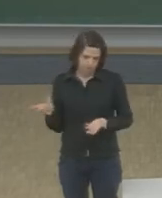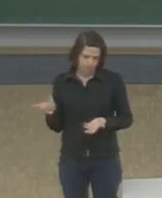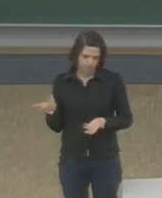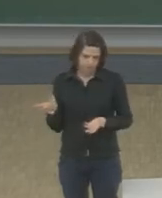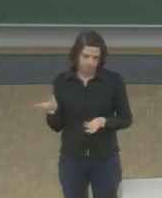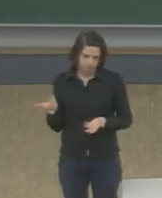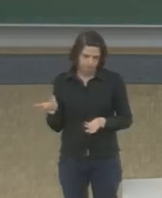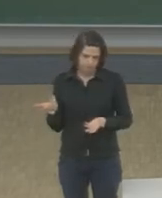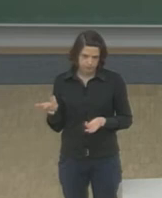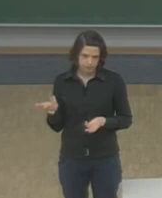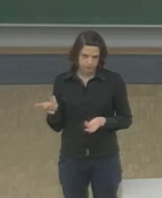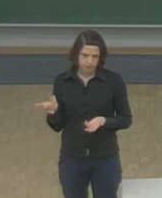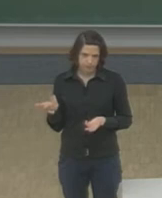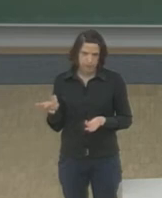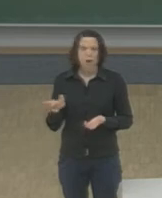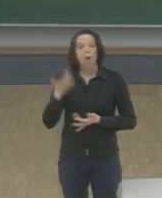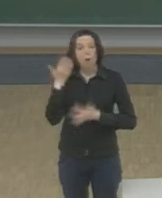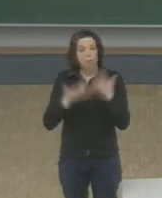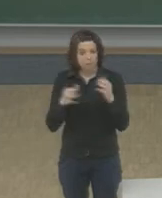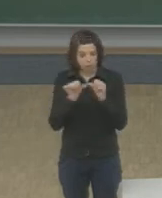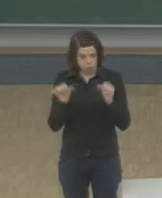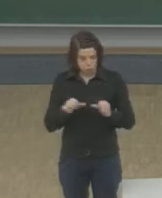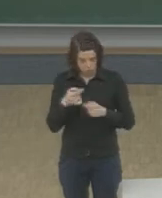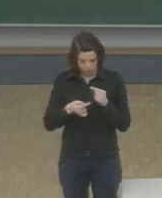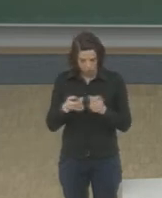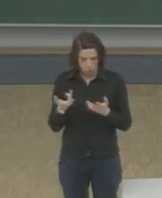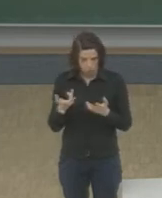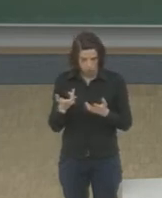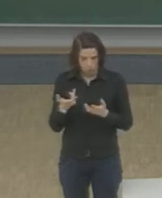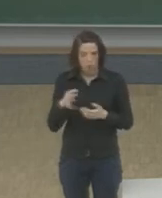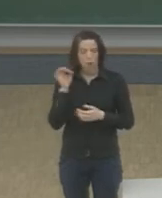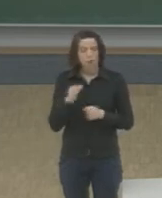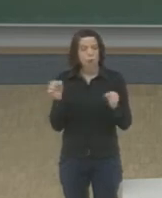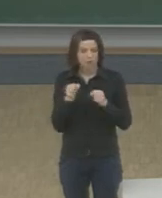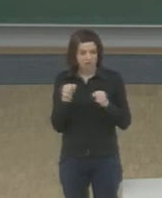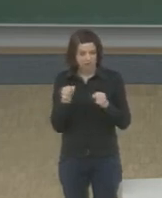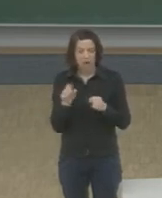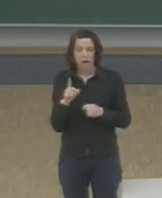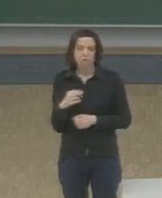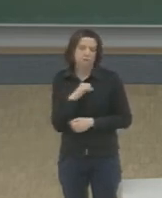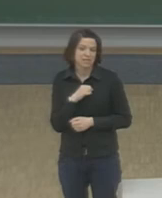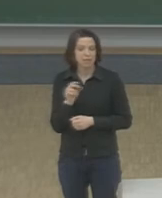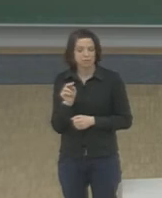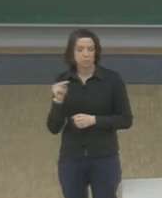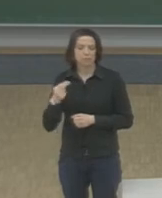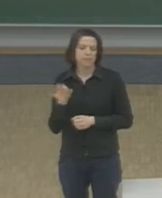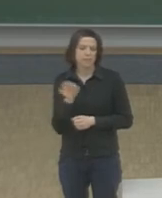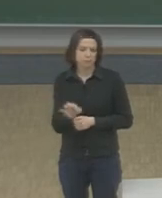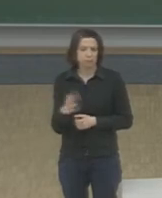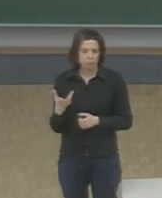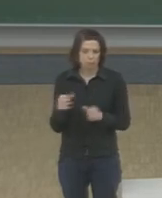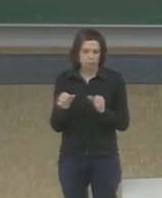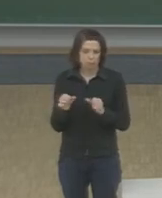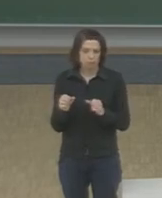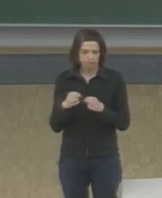Mathematisches Modellieren zeigt für Winter nun dann eine Perspektive auf, sich diesem Phänomen anzunehmen, wenn